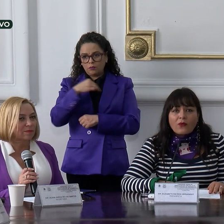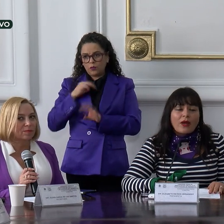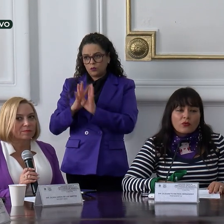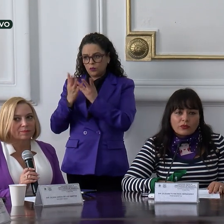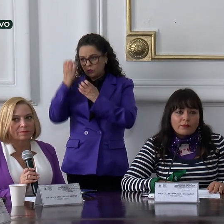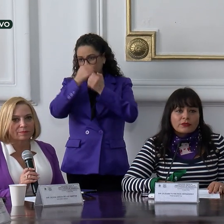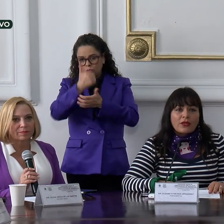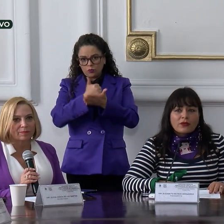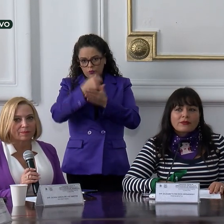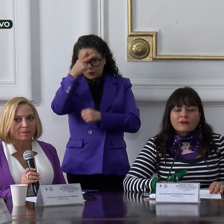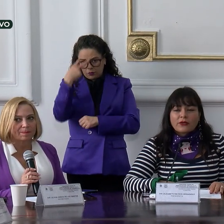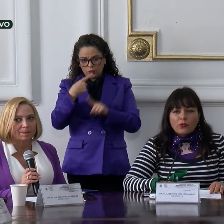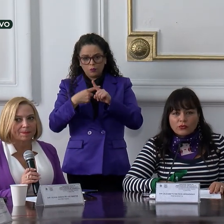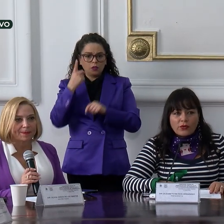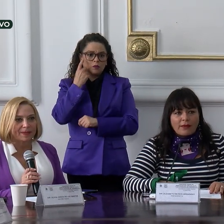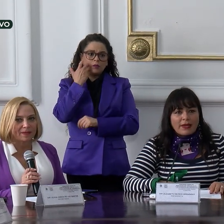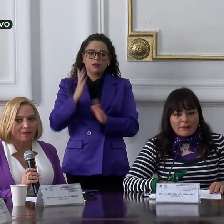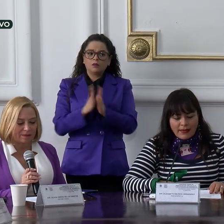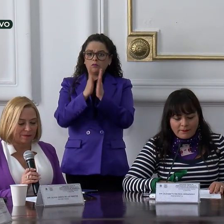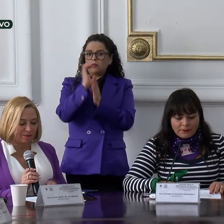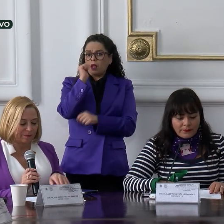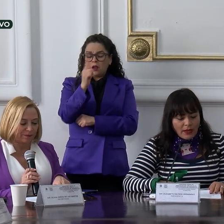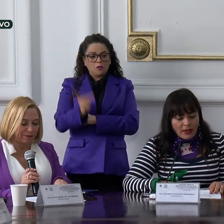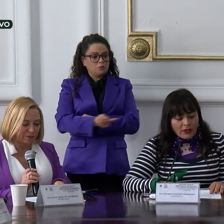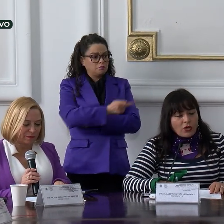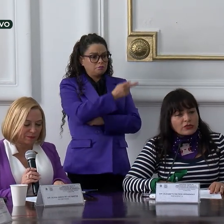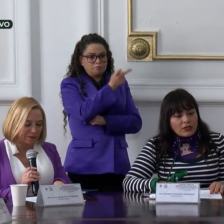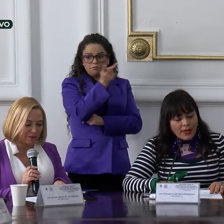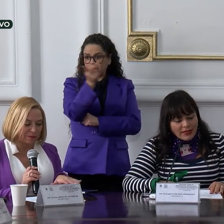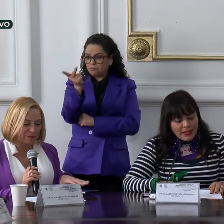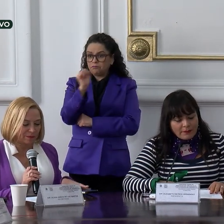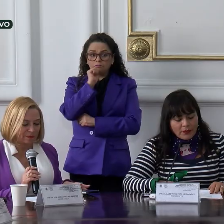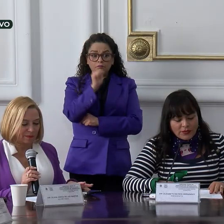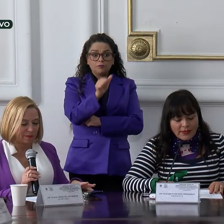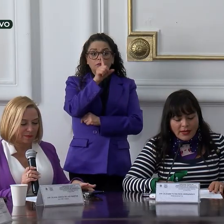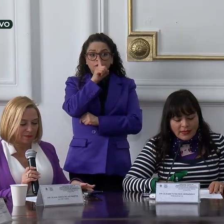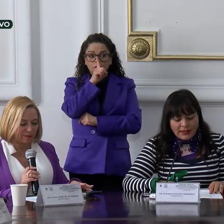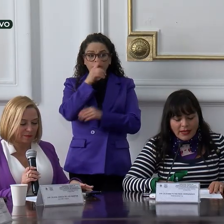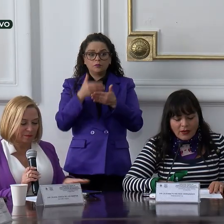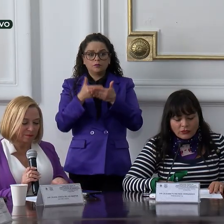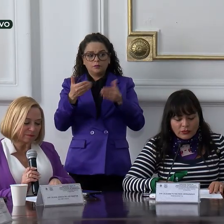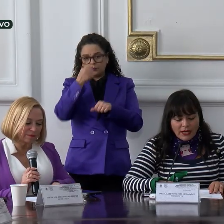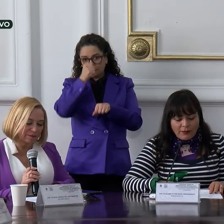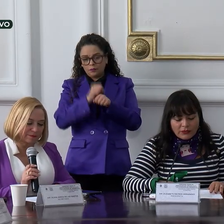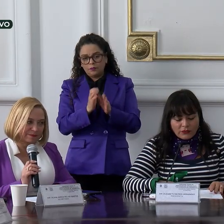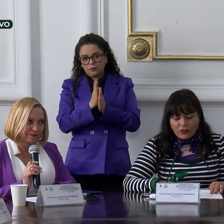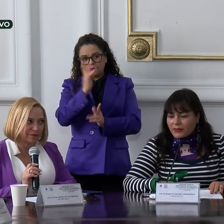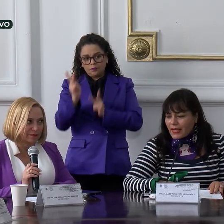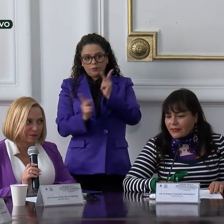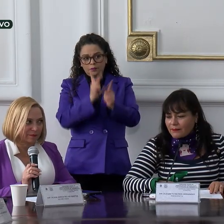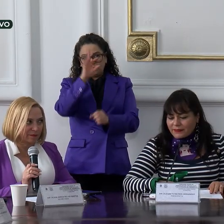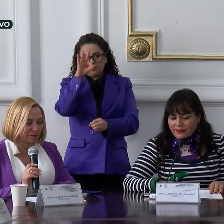¿Alguna o algún diputado desea hacer uso de la palabra? No siendo así, proceda la secretaria a consultar la